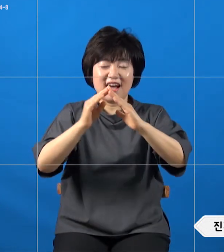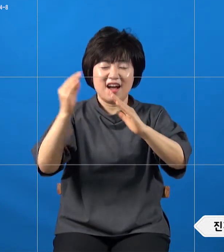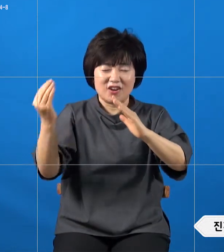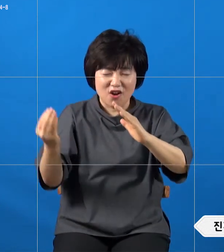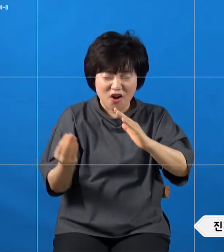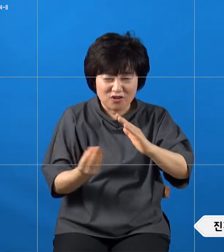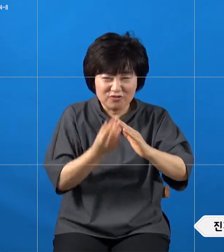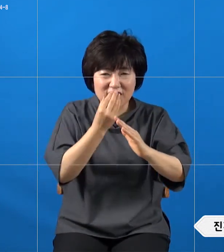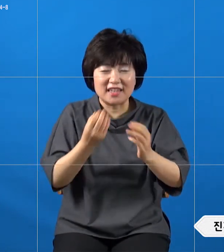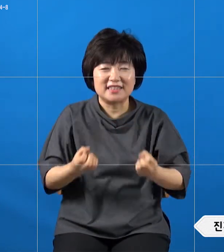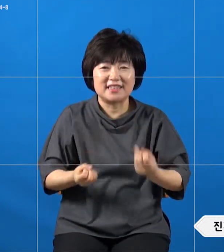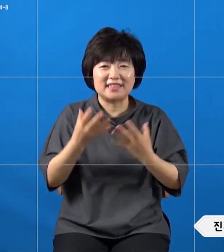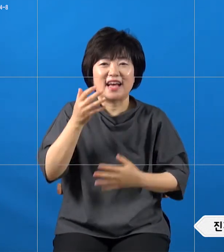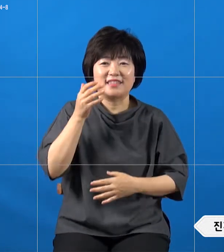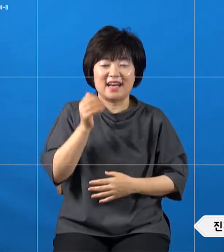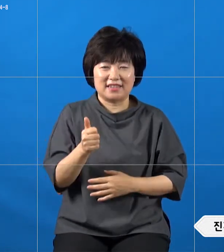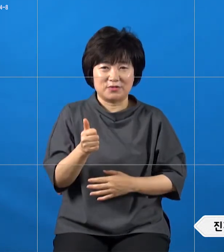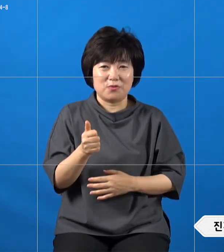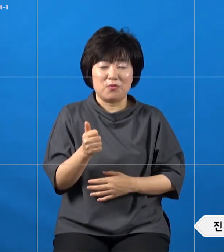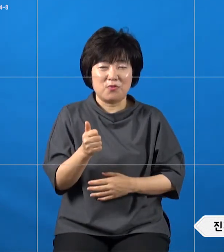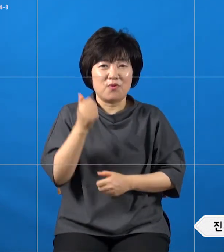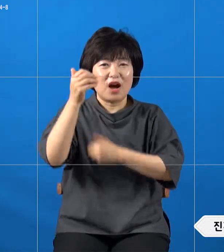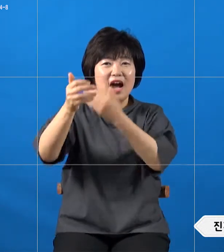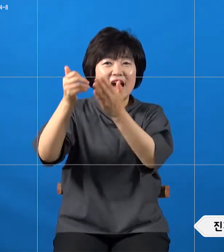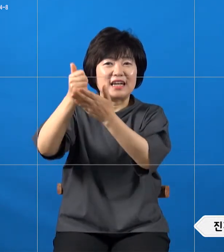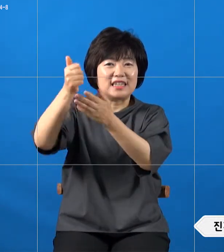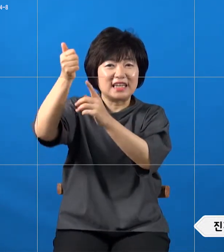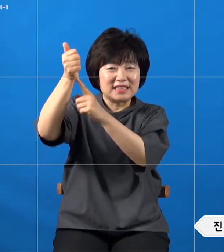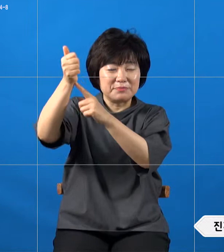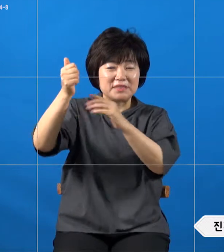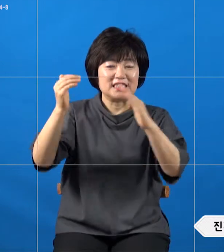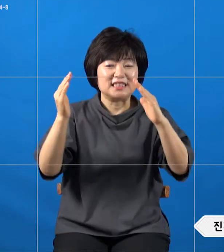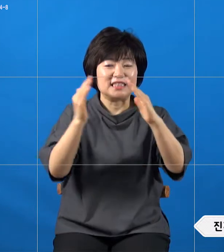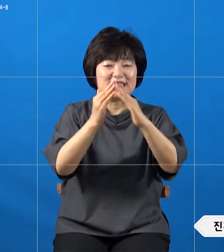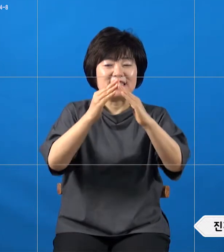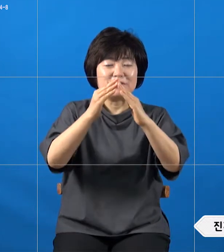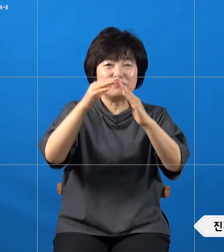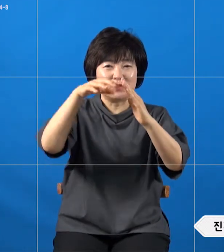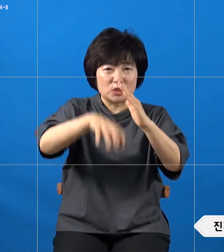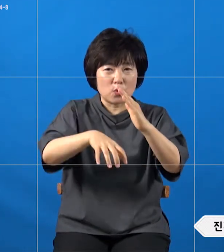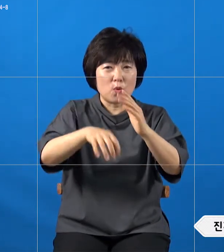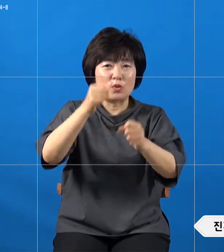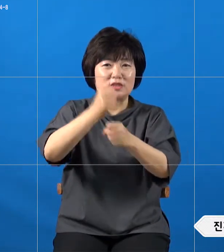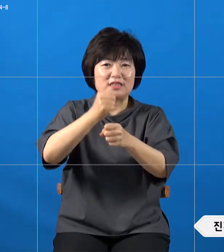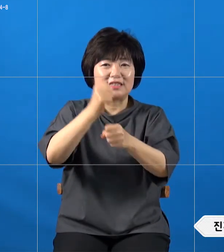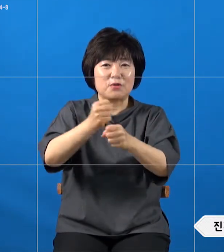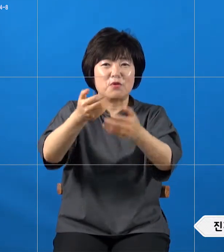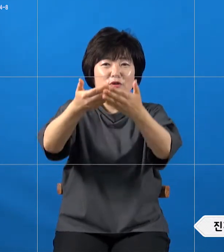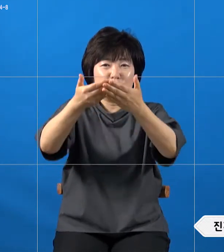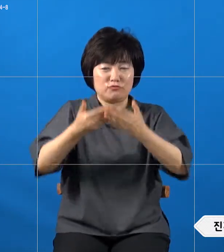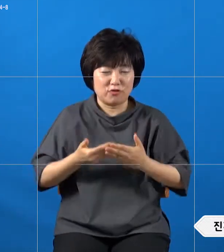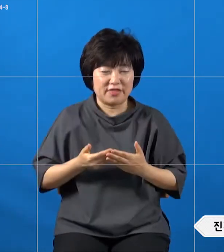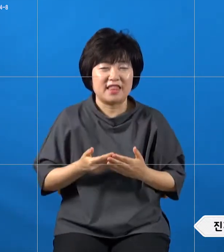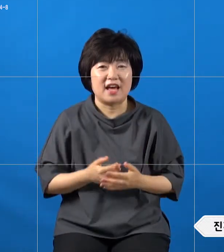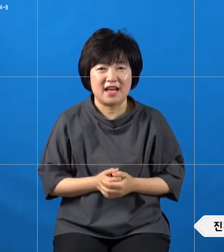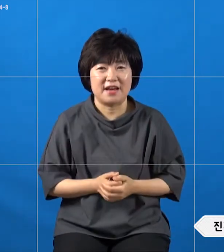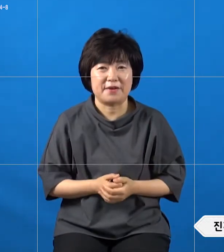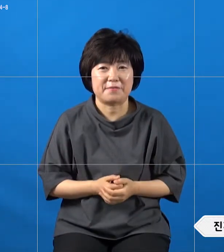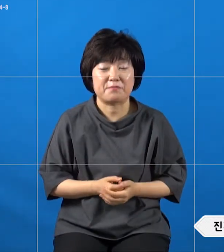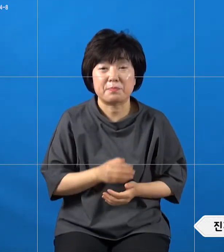세워집니까? 거룩한 제사장으로 하나님이 집으로 세우신다라고